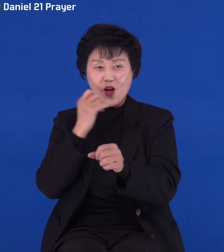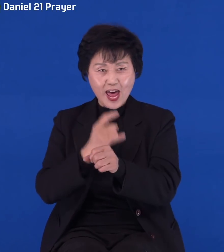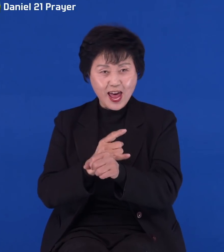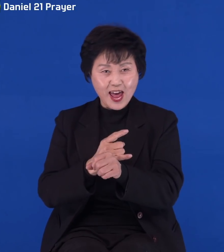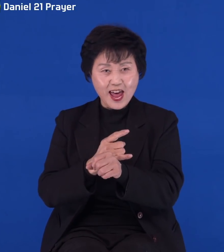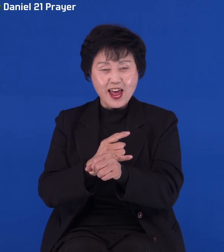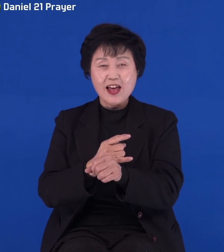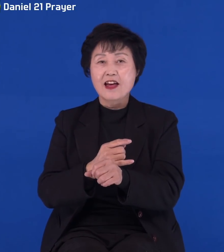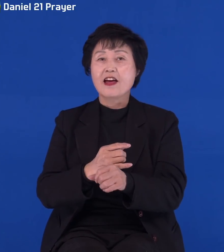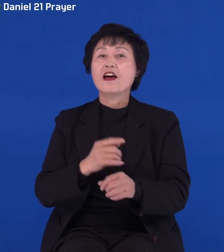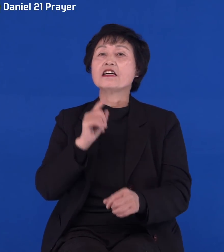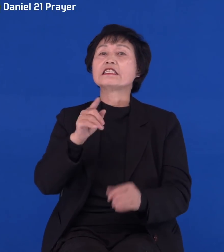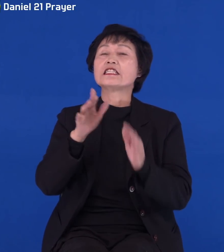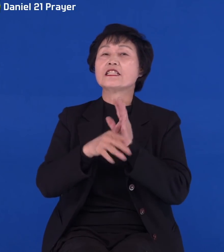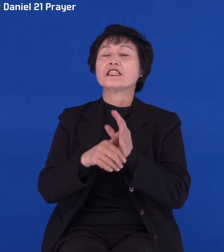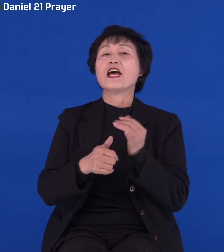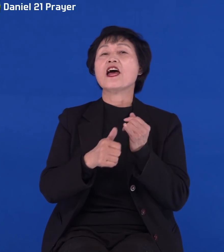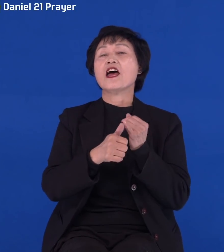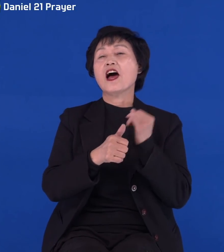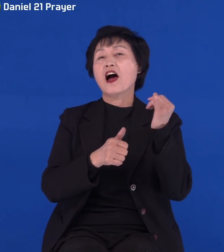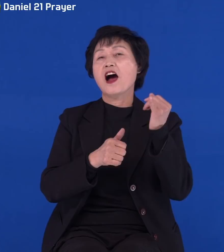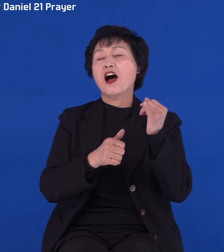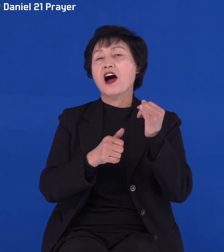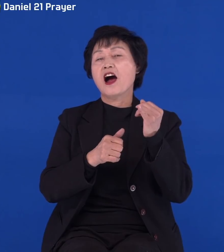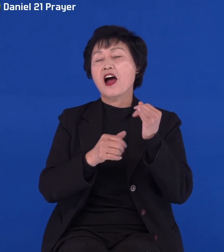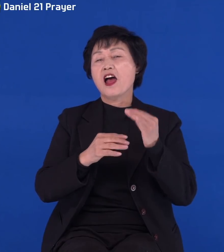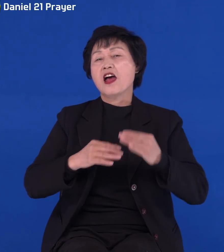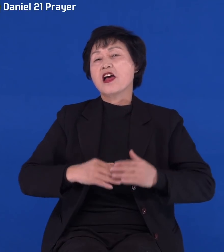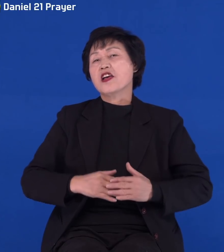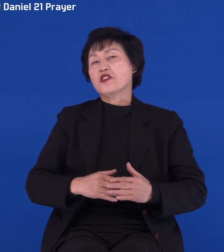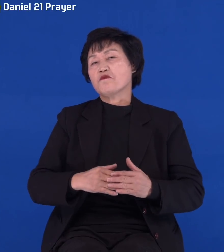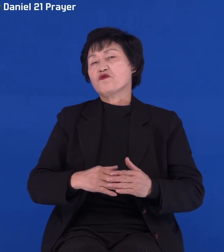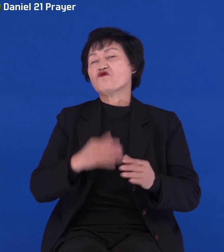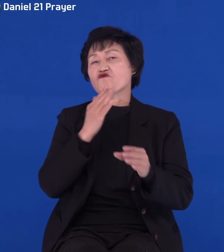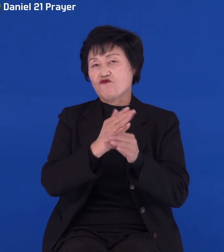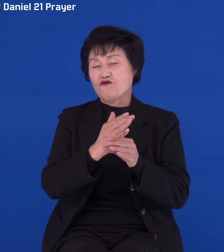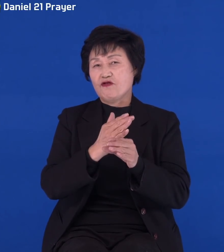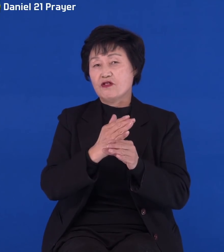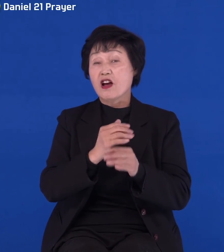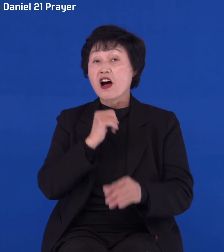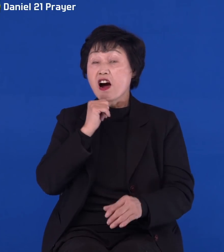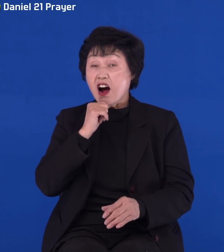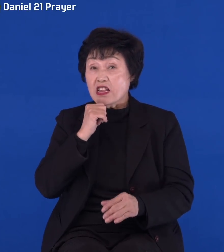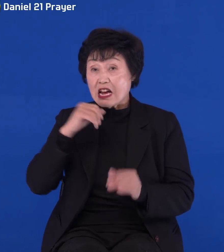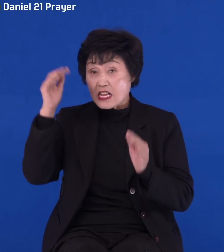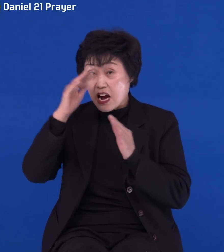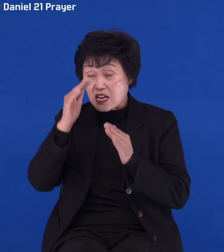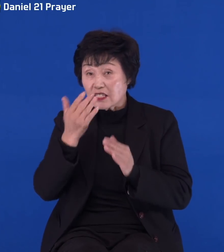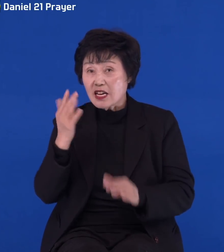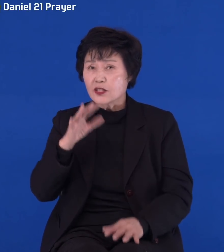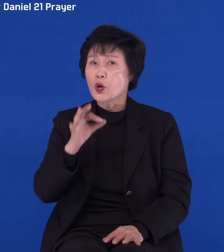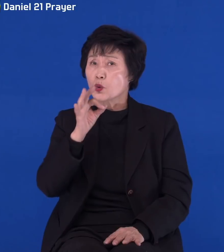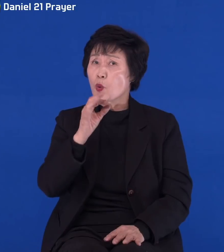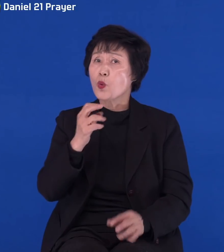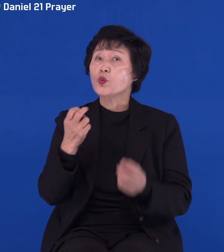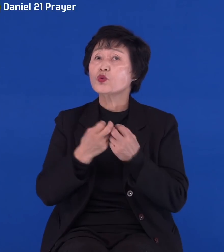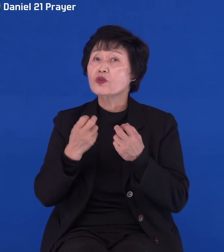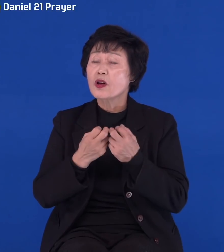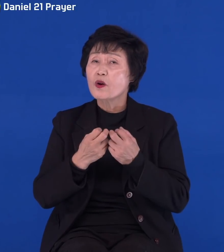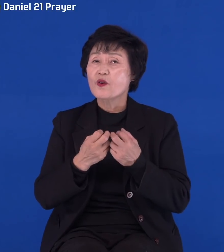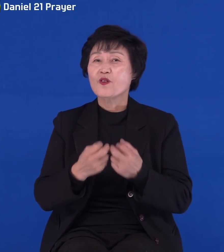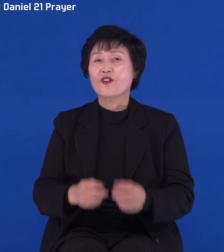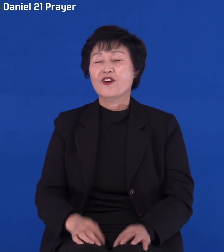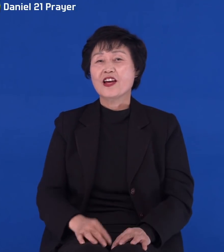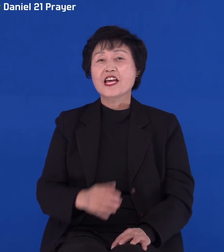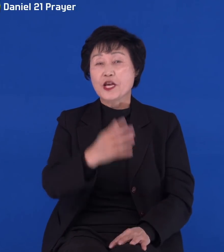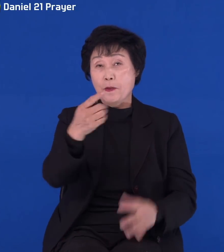아내가 임신 중이었거든요. 가난한 유학생이 레스토랑 한번 데리고 간 적이 없어요. 자, 여러분들에게 제가 퀴즈 하나 드리고 싶습니다.